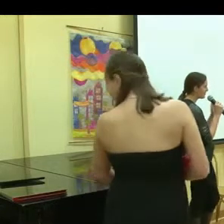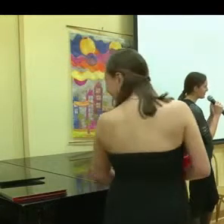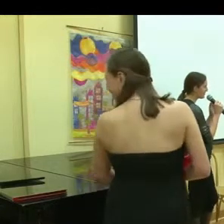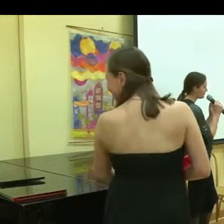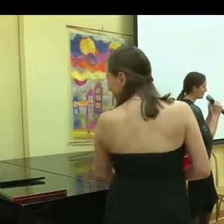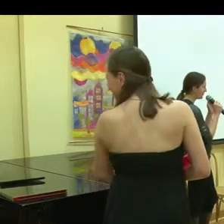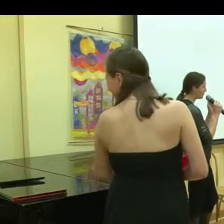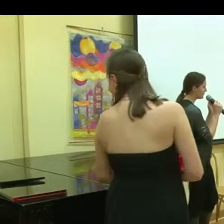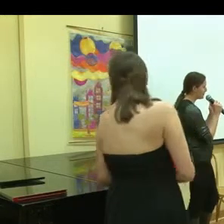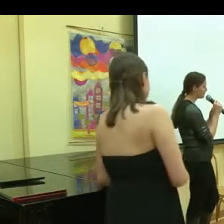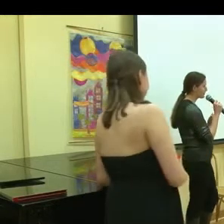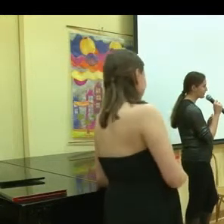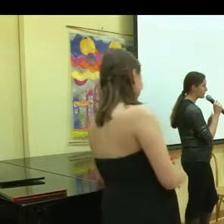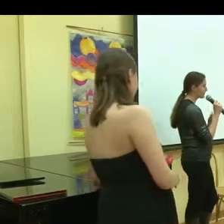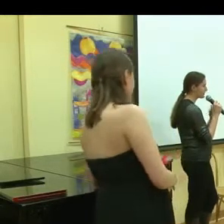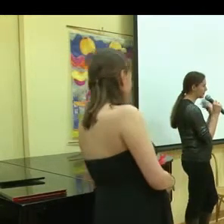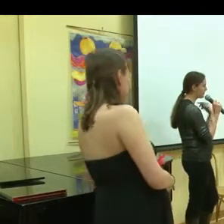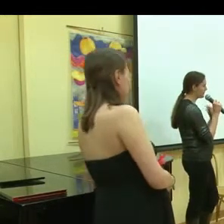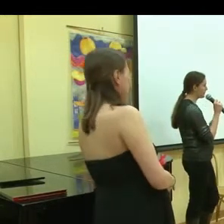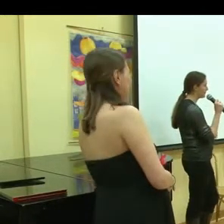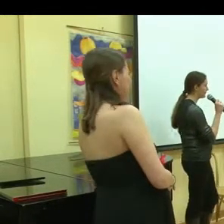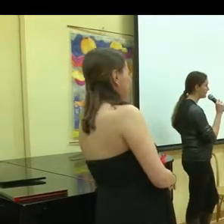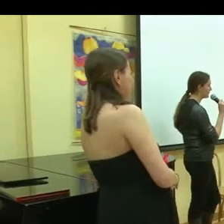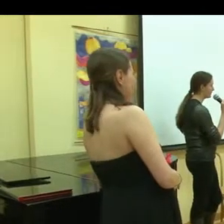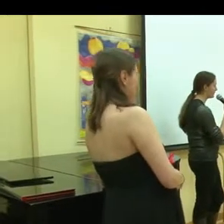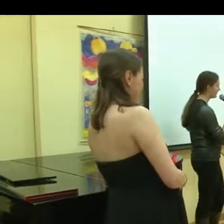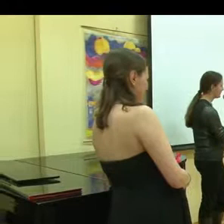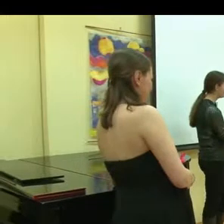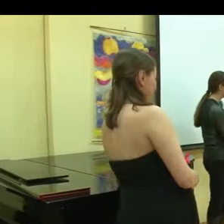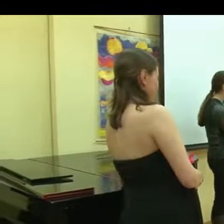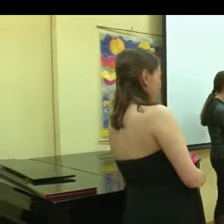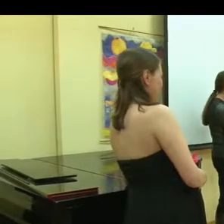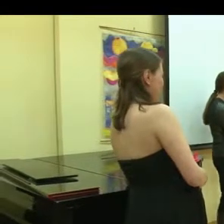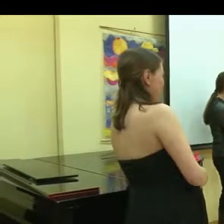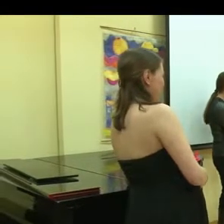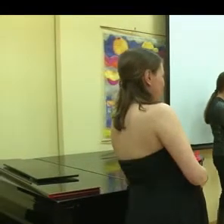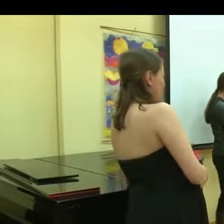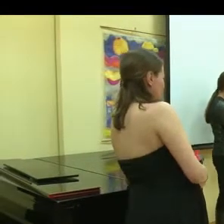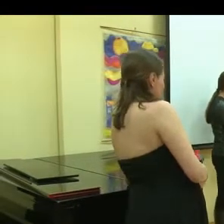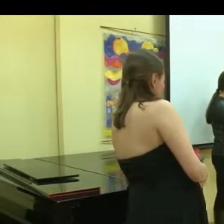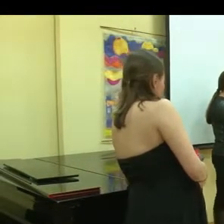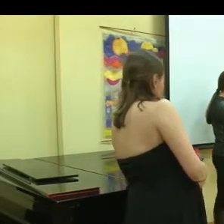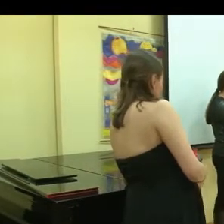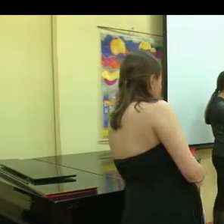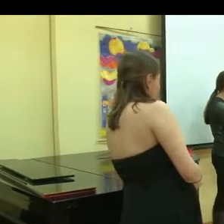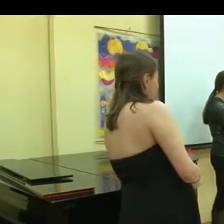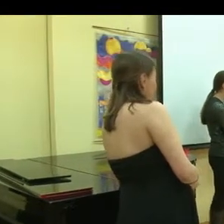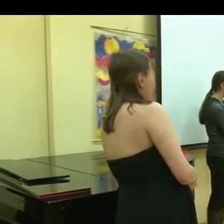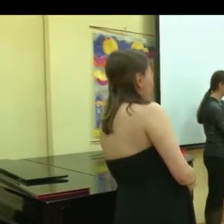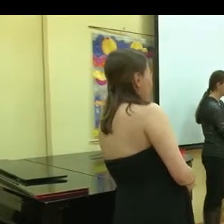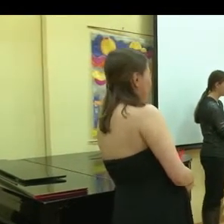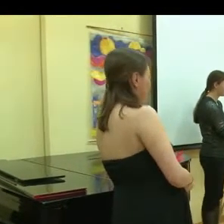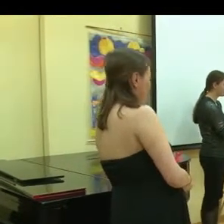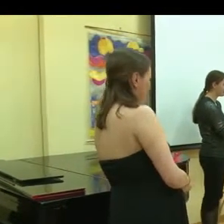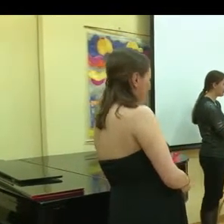z przodu, tak mniej więcej sięgają do nowina, natomiast z tyłu opadają na kark. Do czego Christiano jest ubrany w